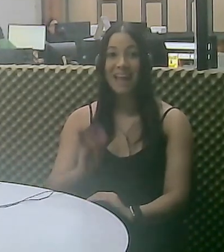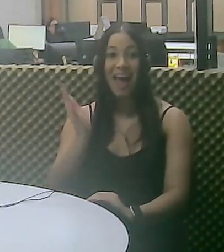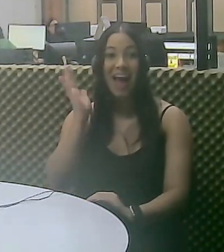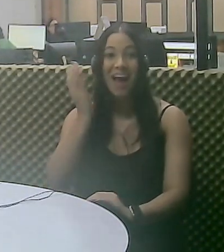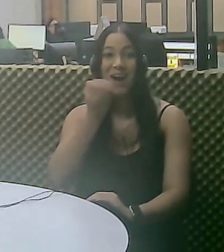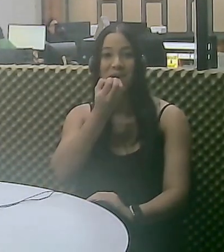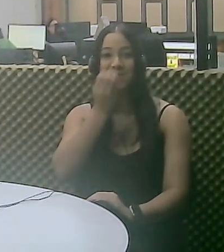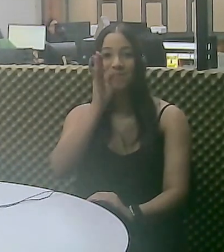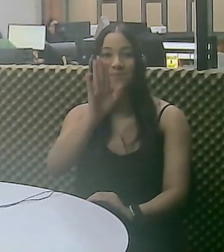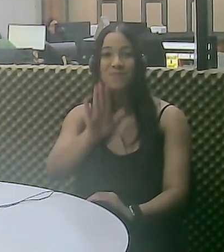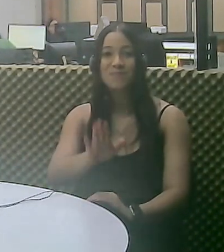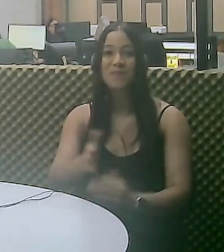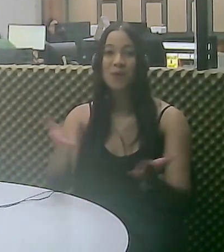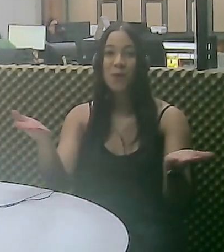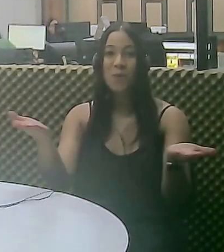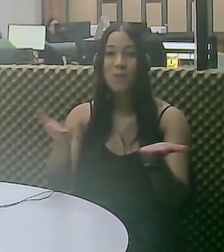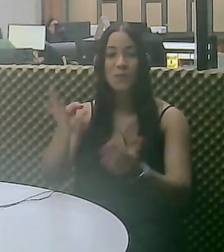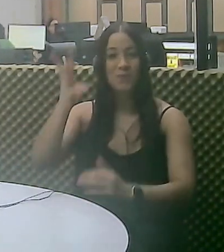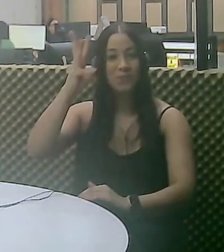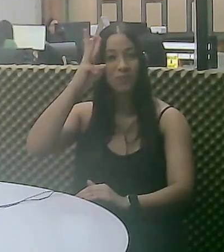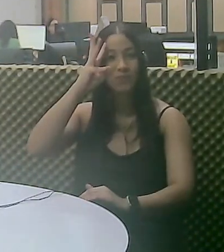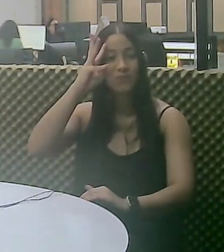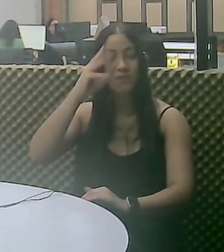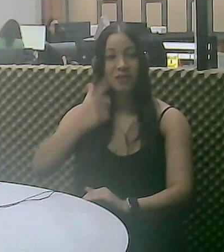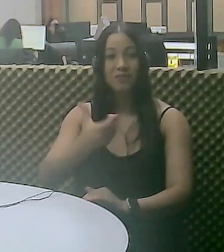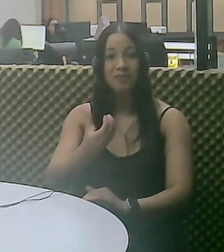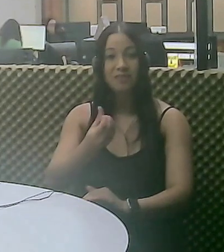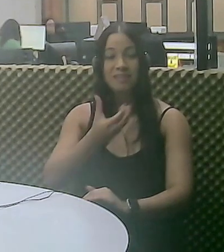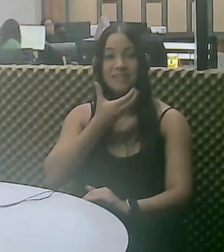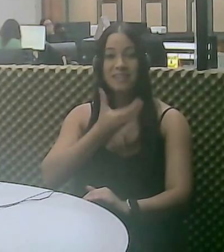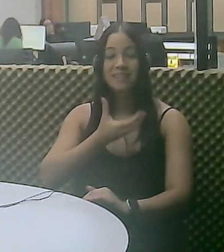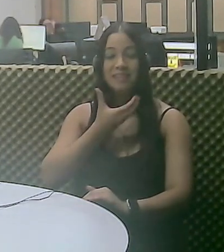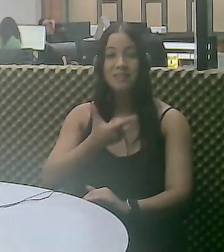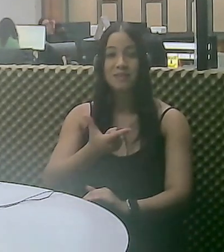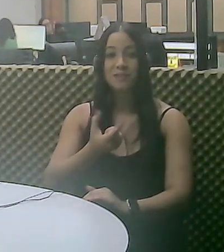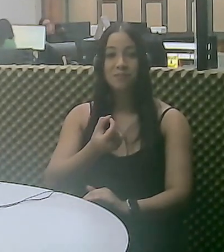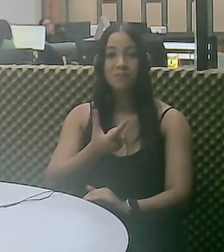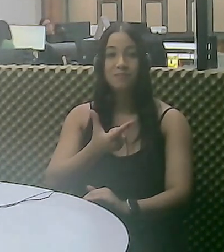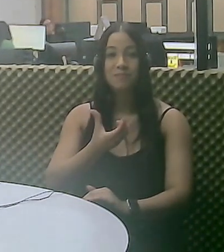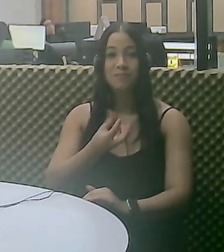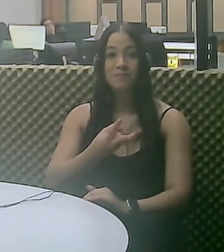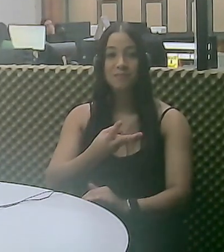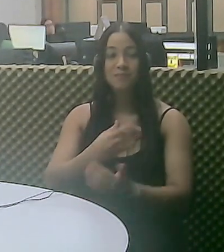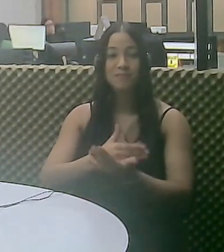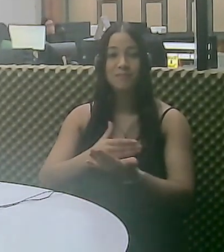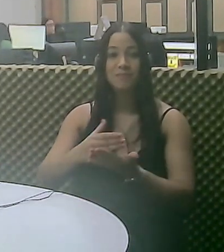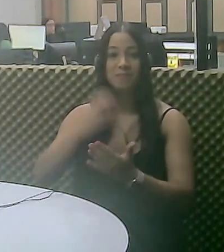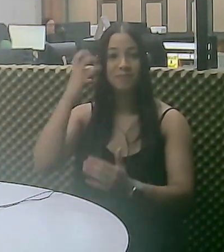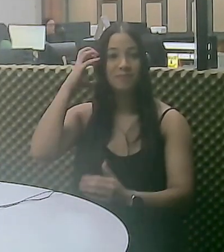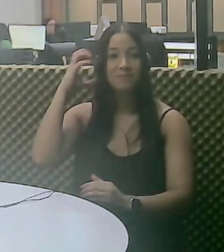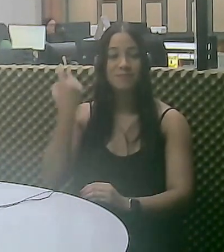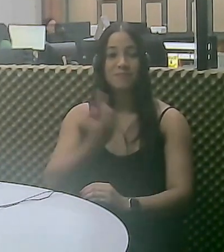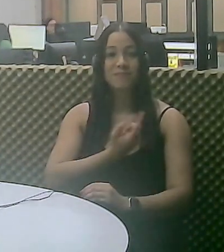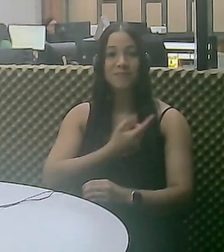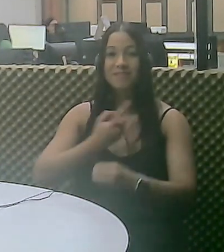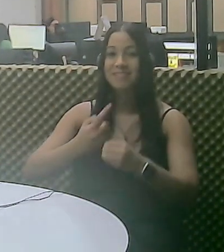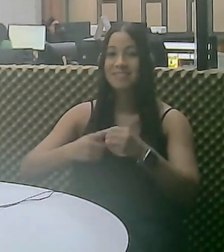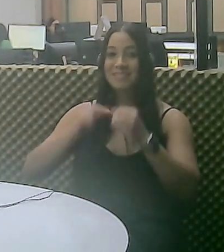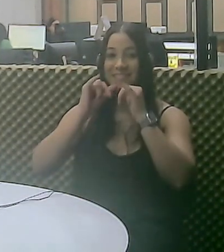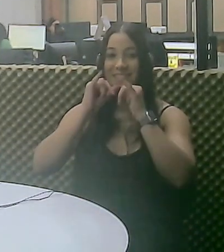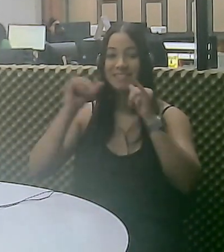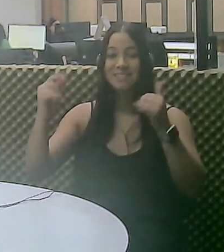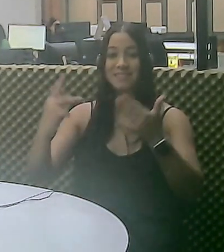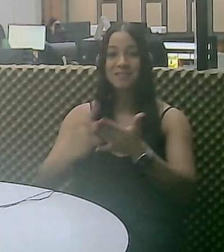Olá, boa tarde. Hoje é terça-feira, 26 de dezembro de 2023. Está no ar a Rádio Nossa Cidade com um boletim